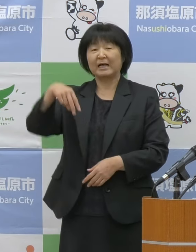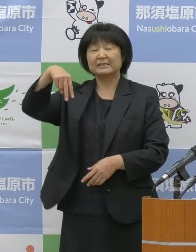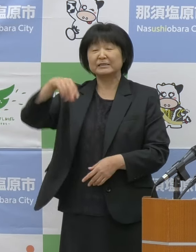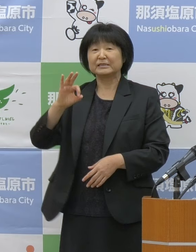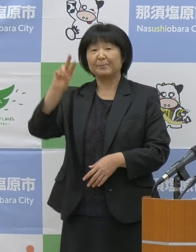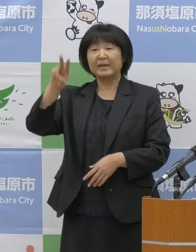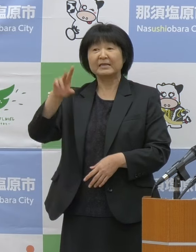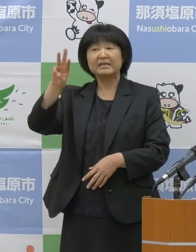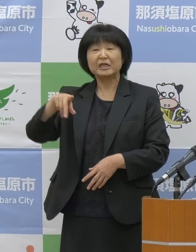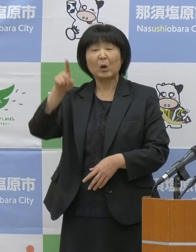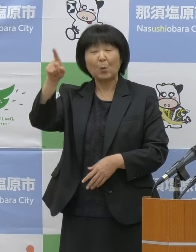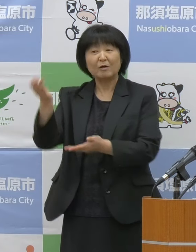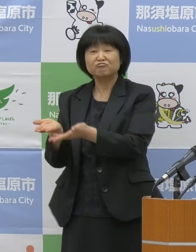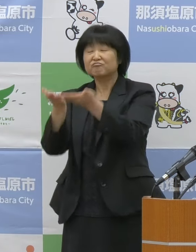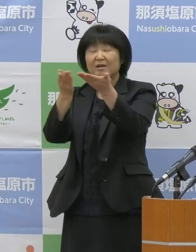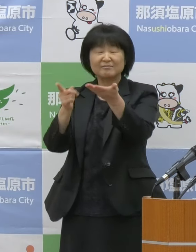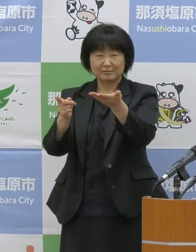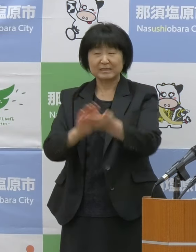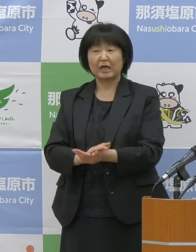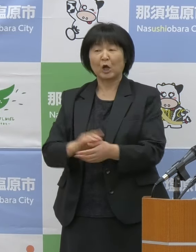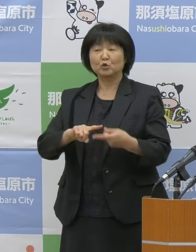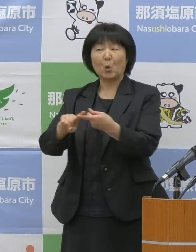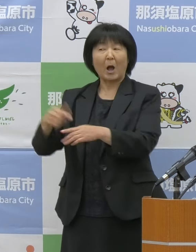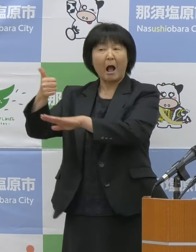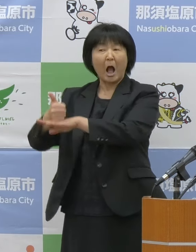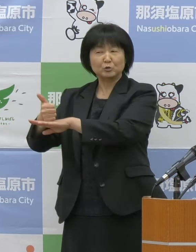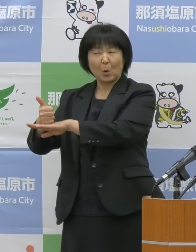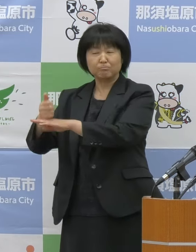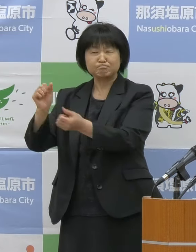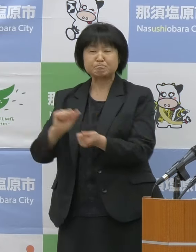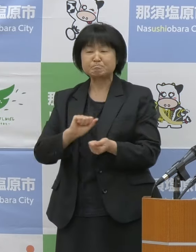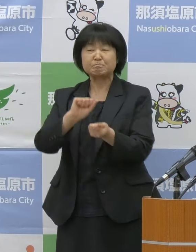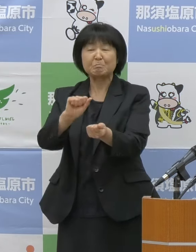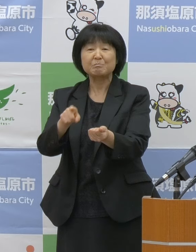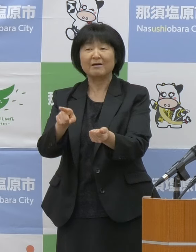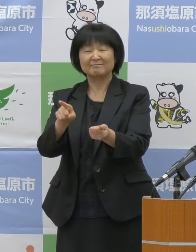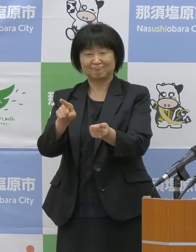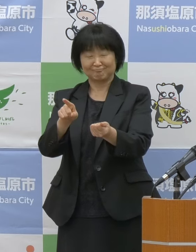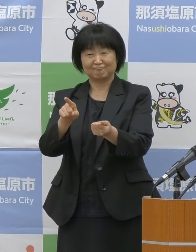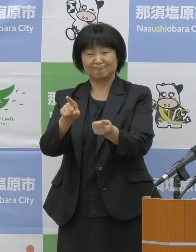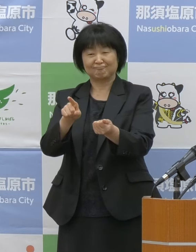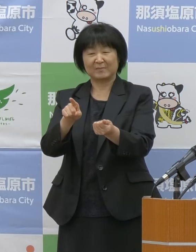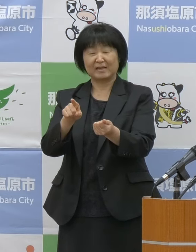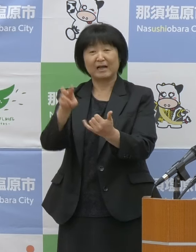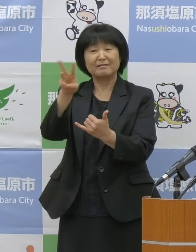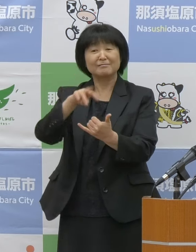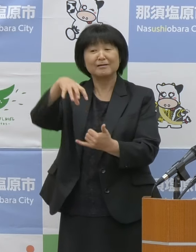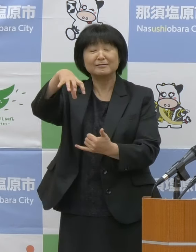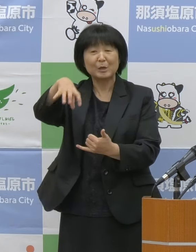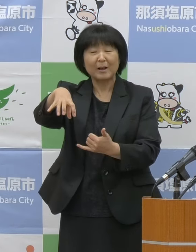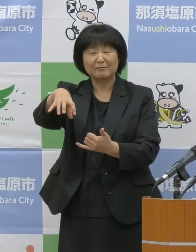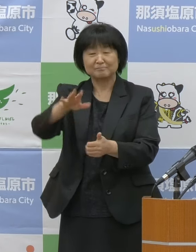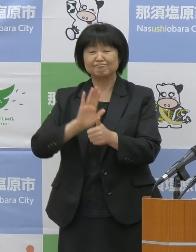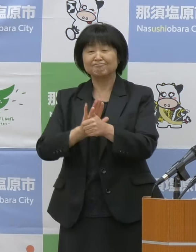に、協会の会長自らが運転をしていただき、被災地まで救援物